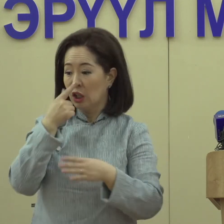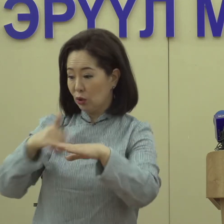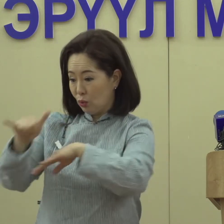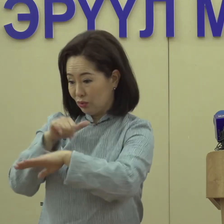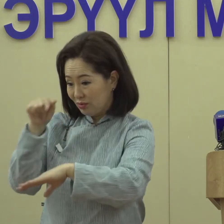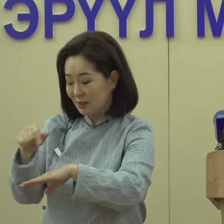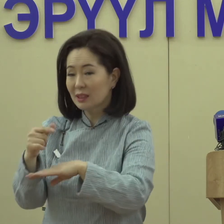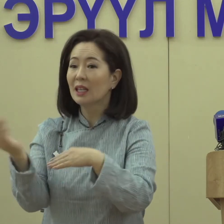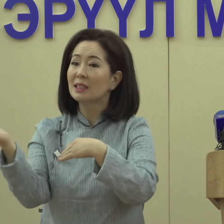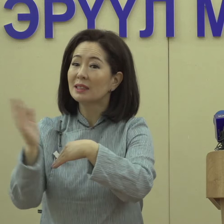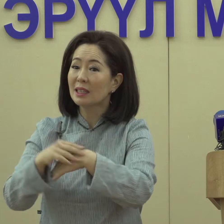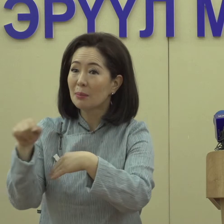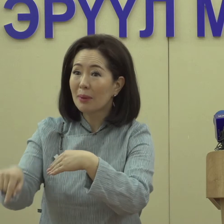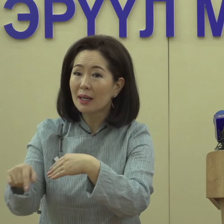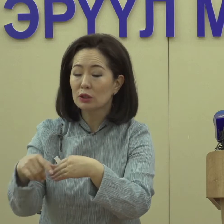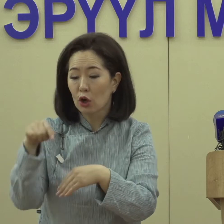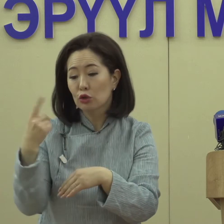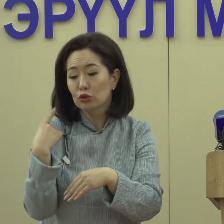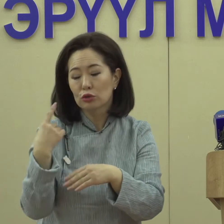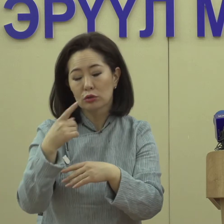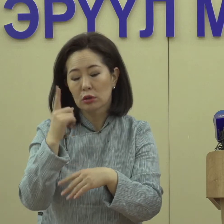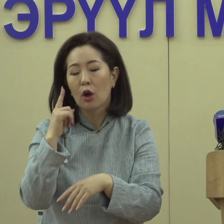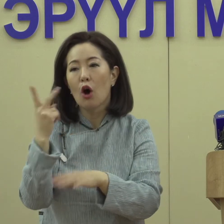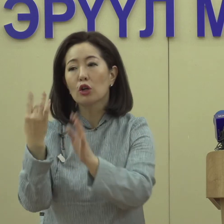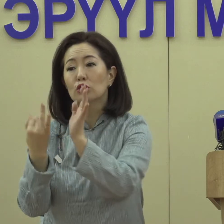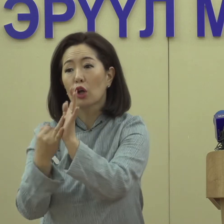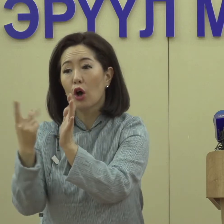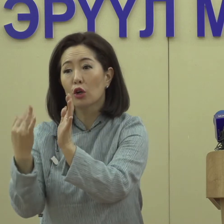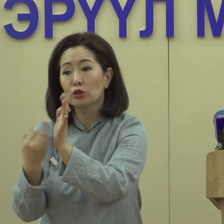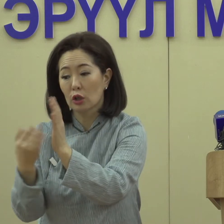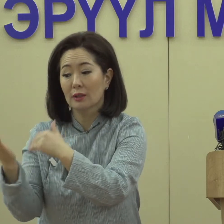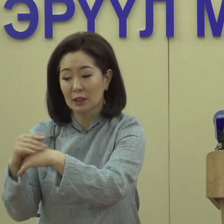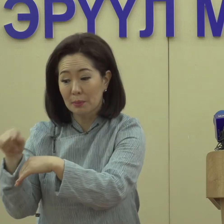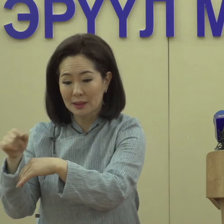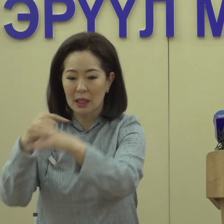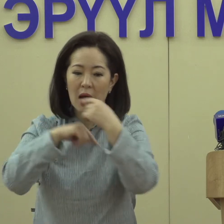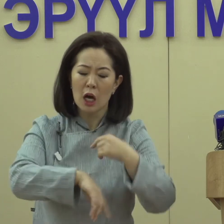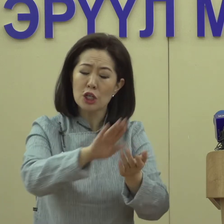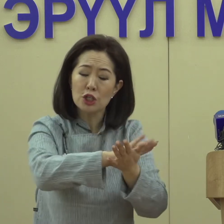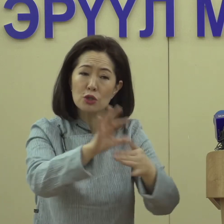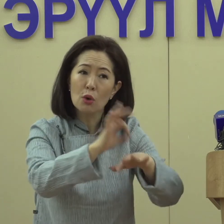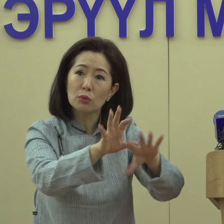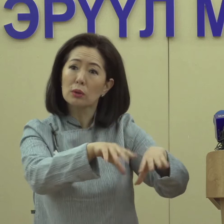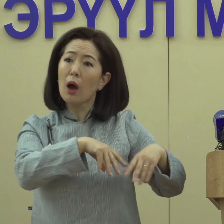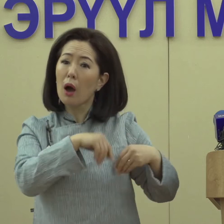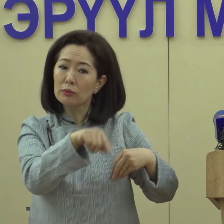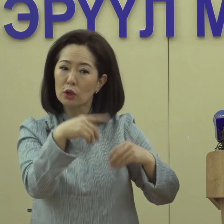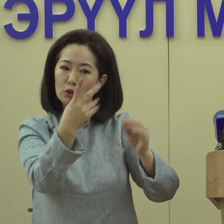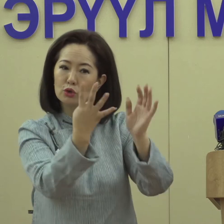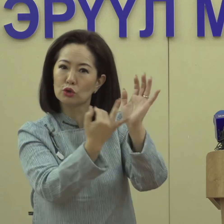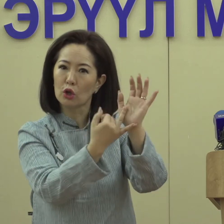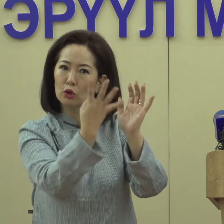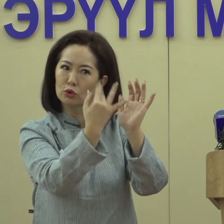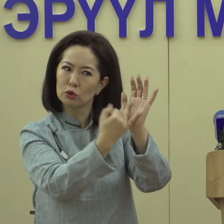баралт 27-оор нэмэгдэж 47 шин тохиолдол бүртгэгдсэн нь аль аль нь тууштай буурч